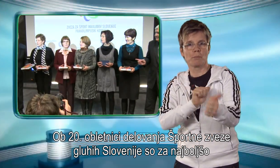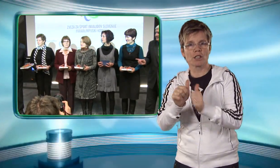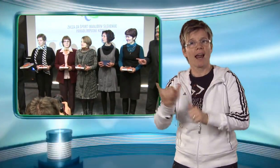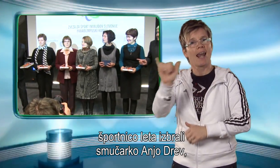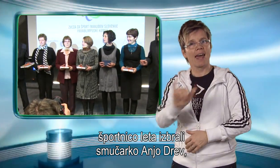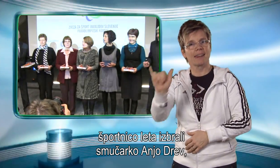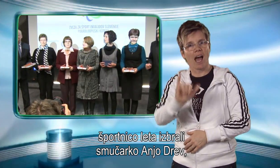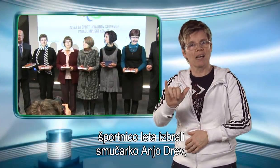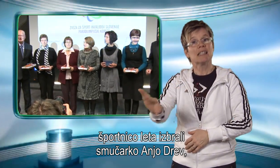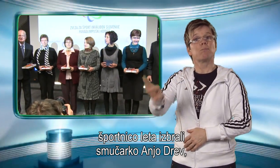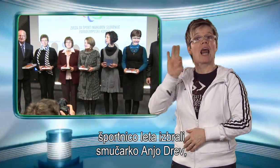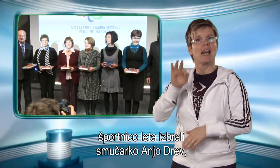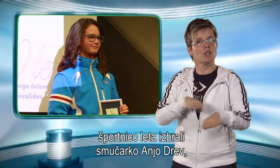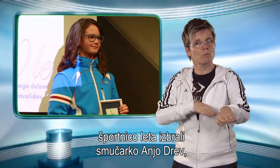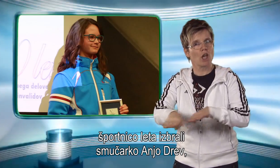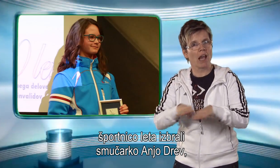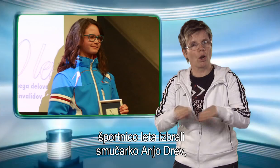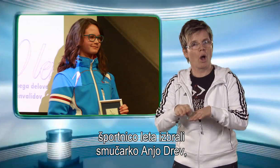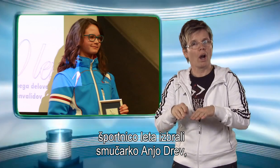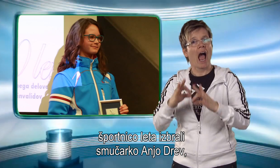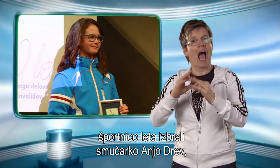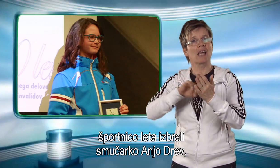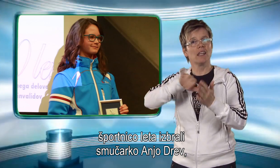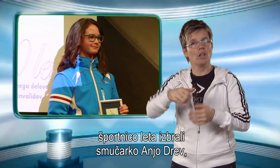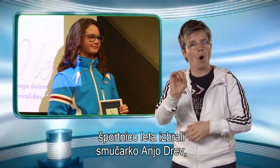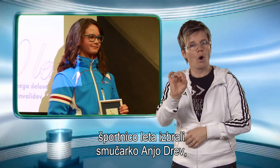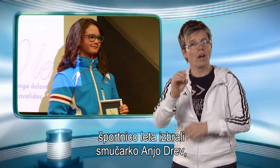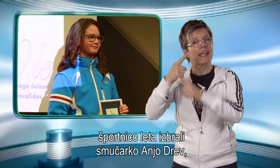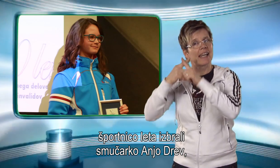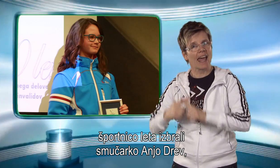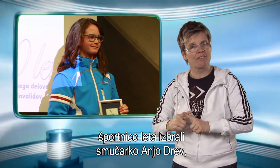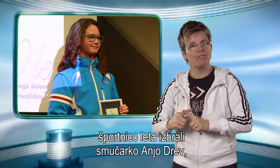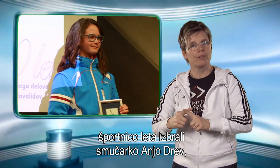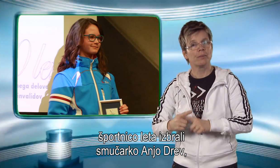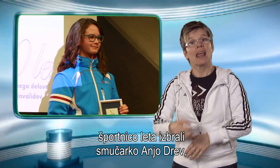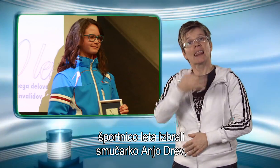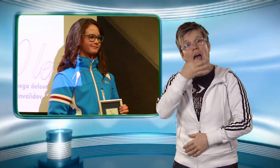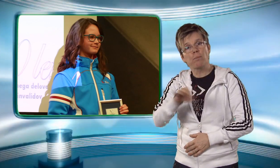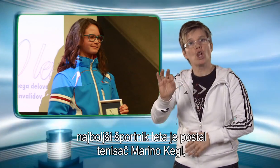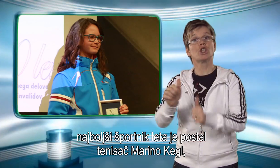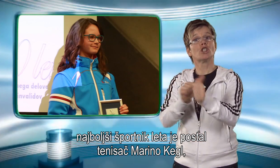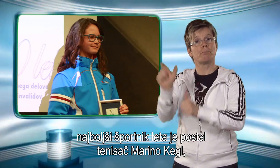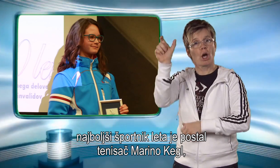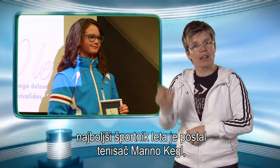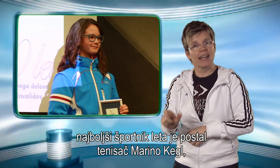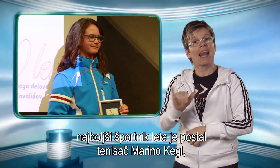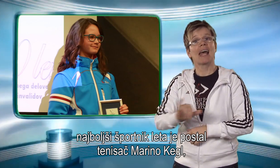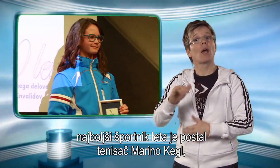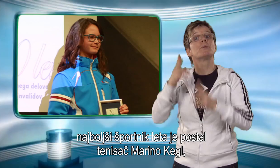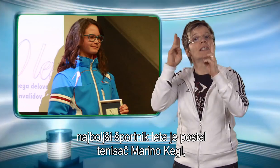Drev, najboljši športnik leta je postal tenisač Marino Kegl, ekipa leta pa košarkaška